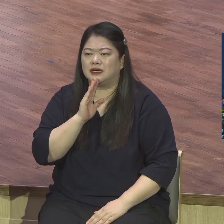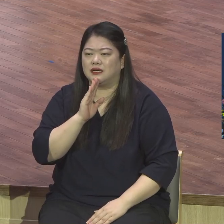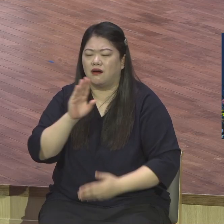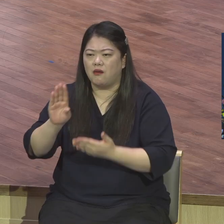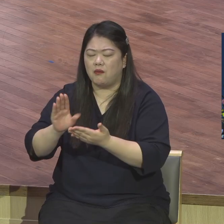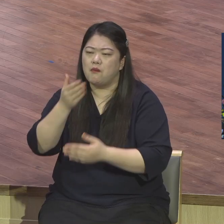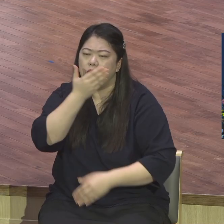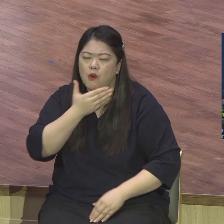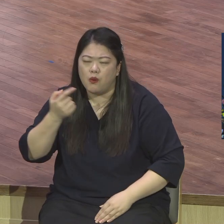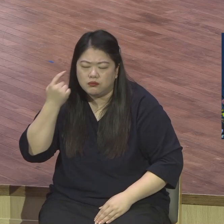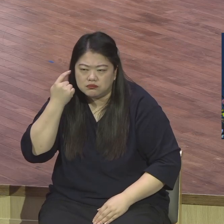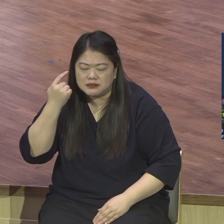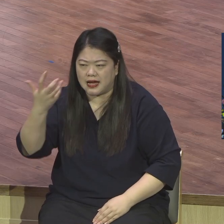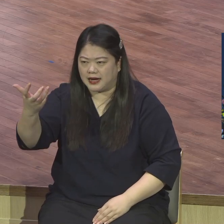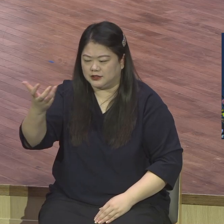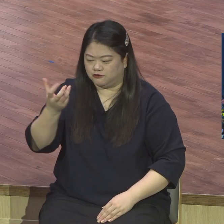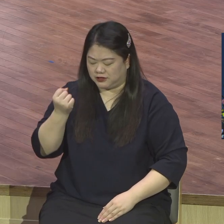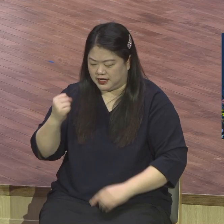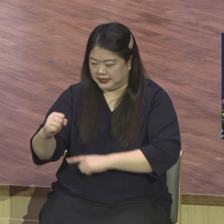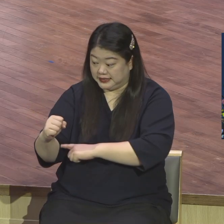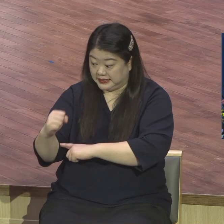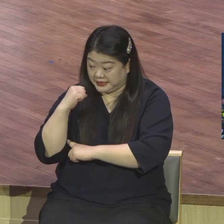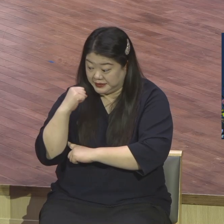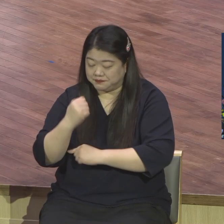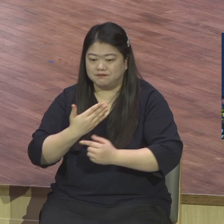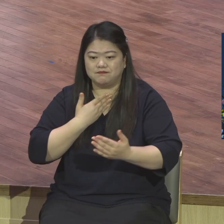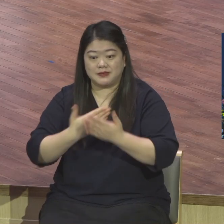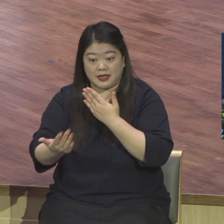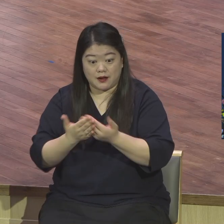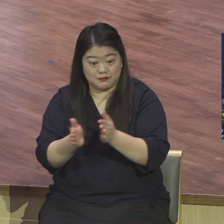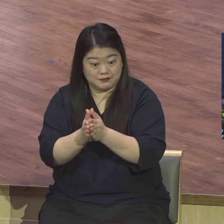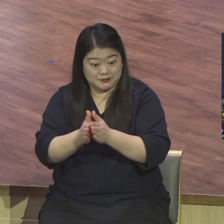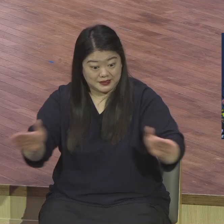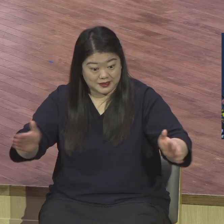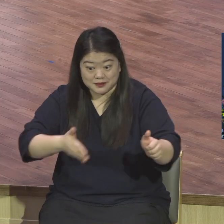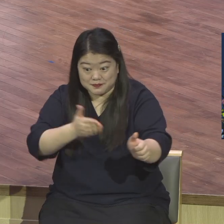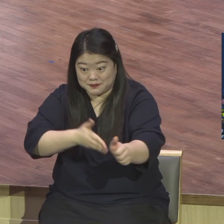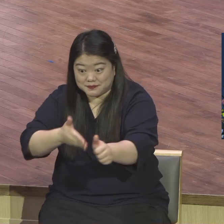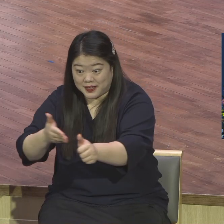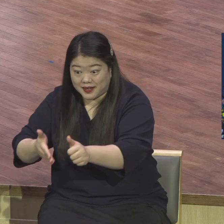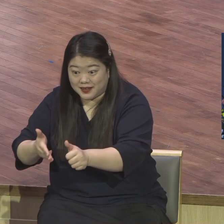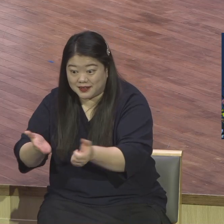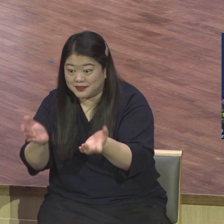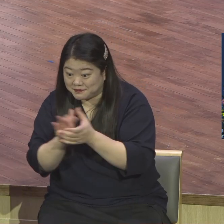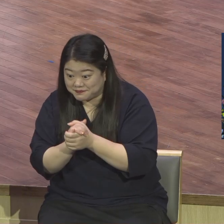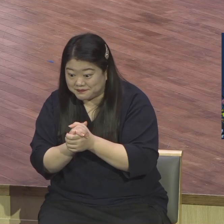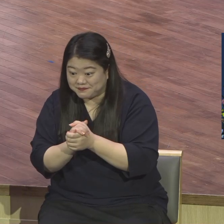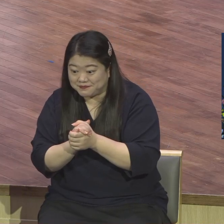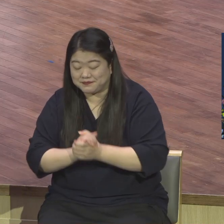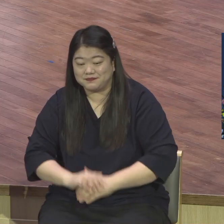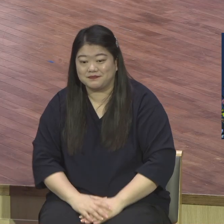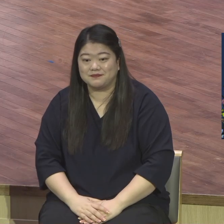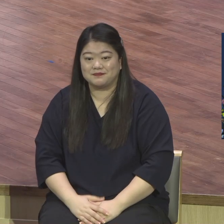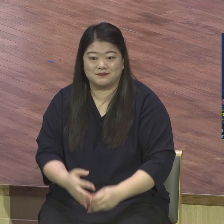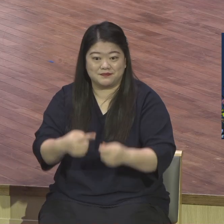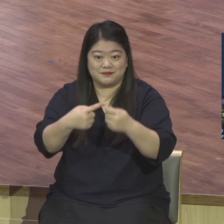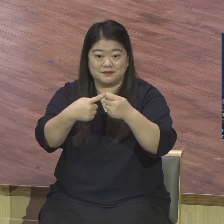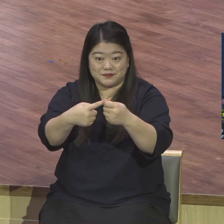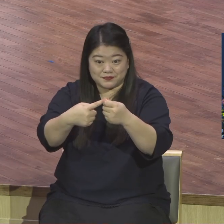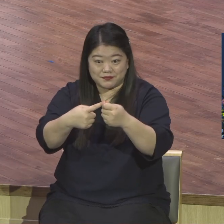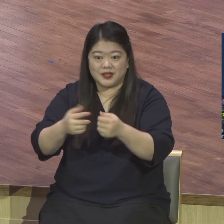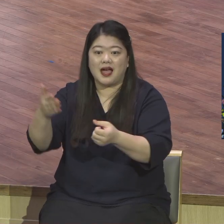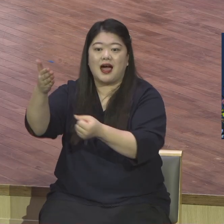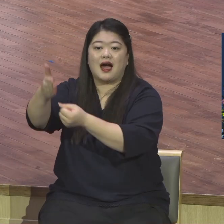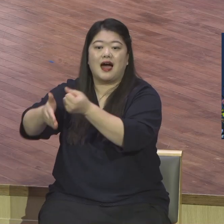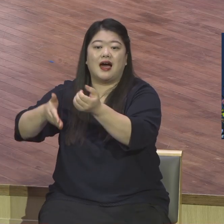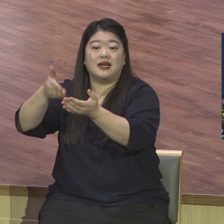누리면서 증거하는 그리스도의 절대 제자들 다 되시기를 점으로 축복합니다. 그럼 첫째로 하나님이